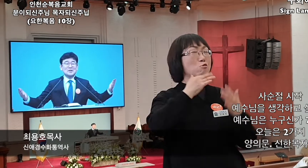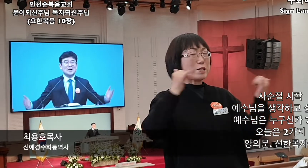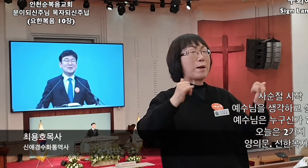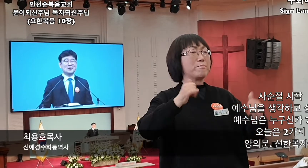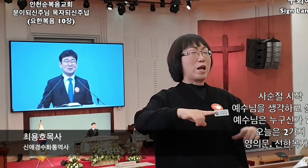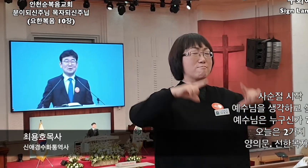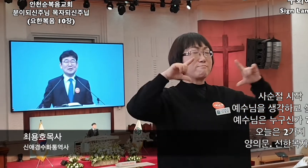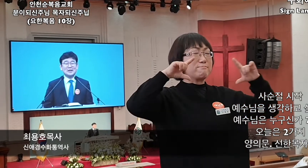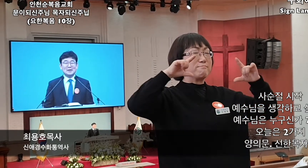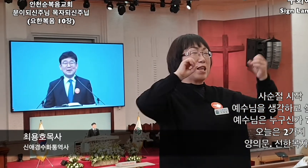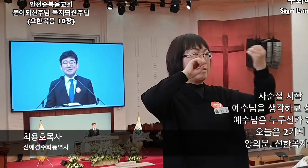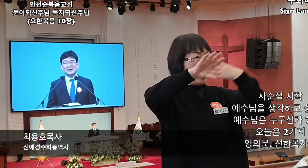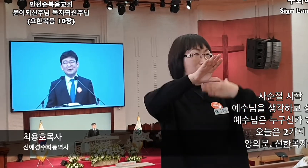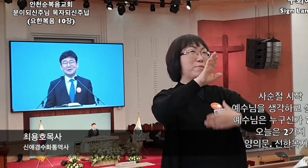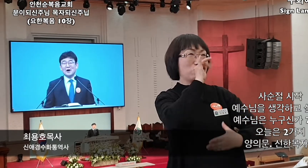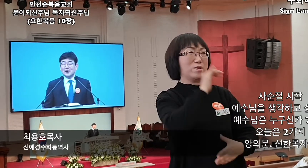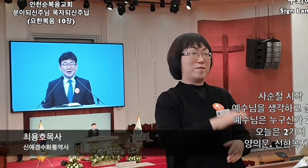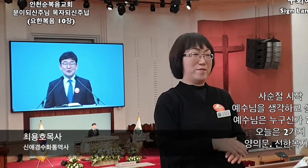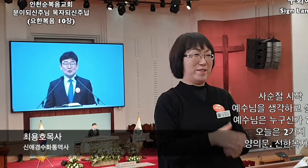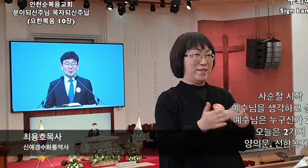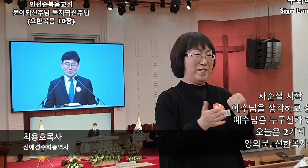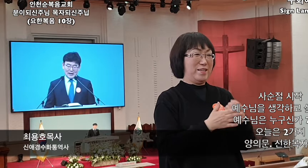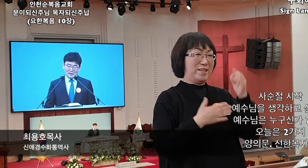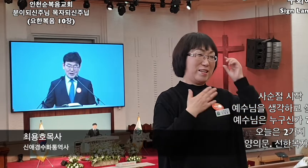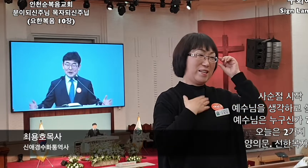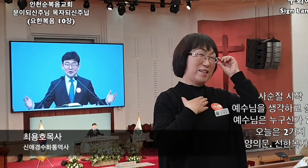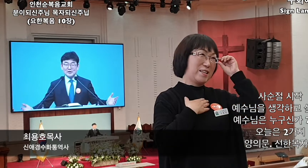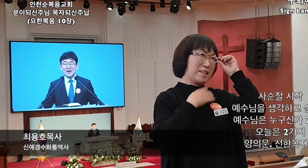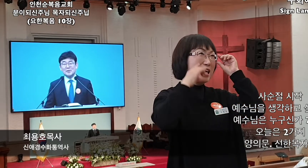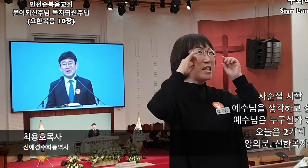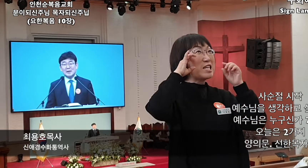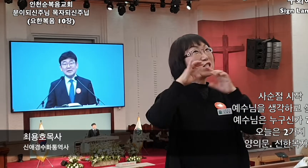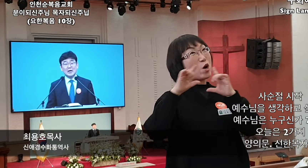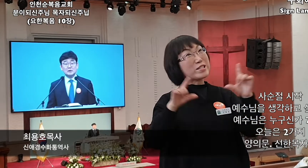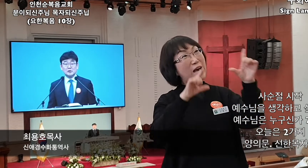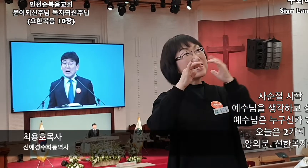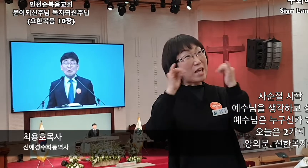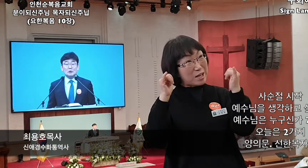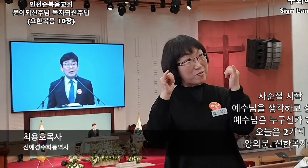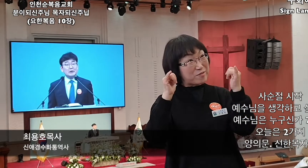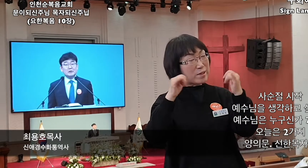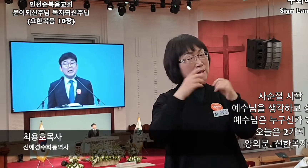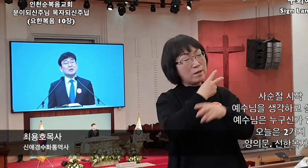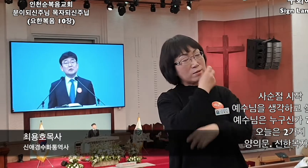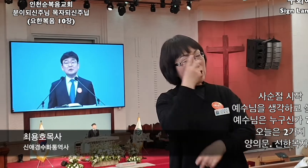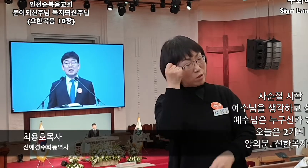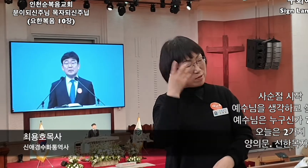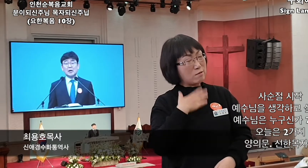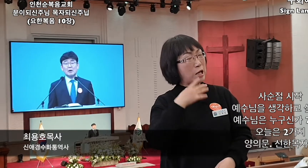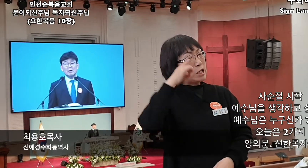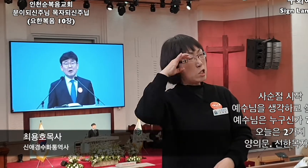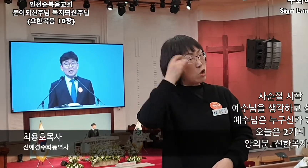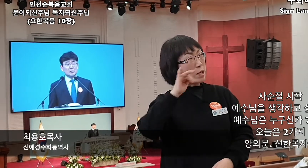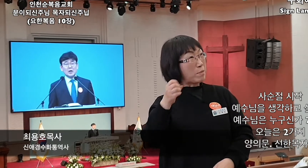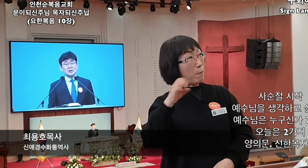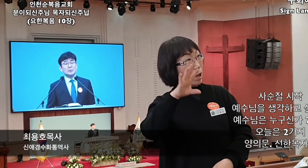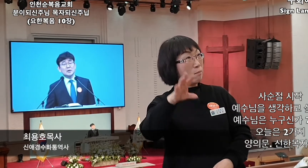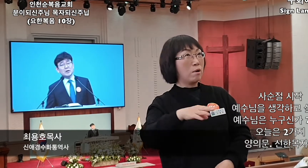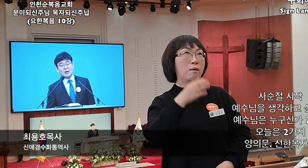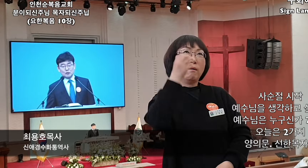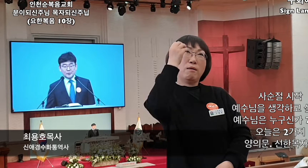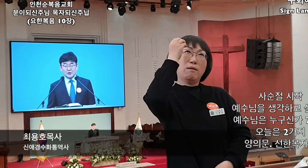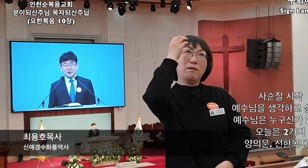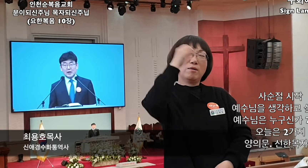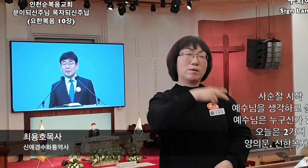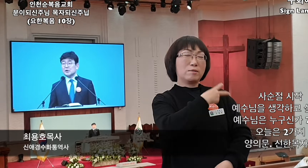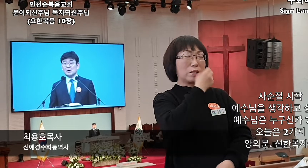한국 사람이라고 그렇게 대답하는 거예요. 나는 인천 사람이다. 마찬가지요. 자고 일어나서 나는 인천 사람이다. 아니면 내가